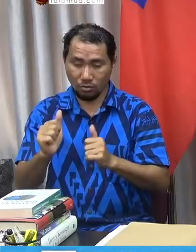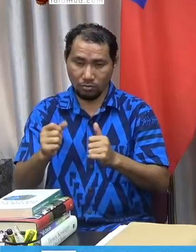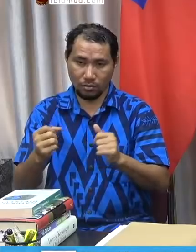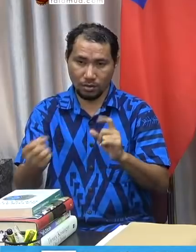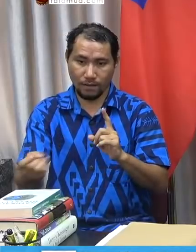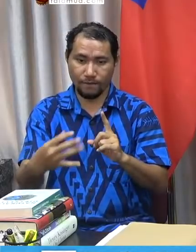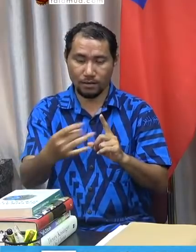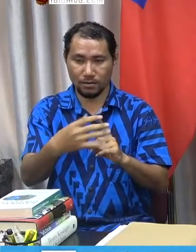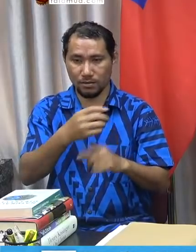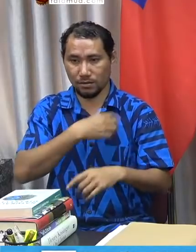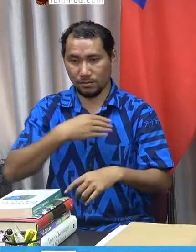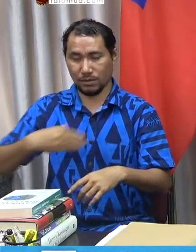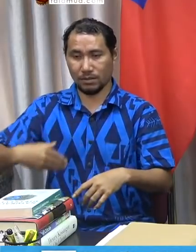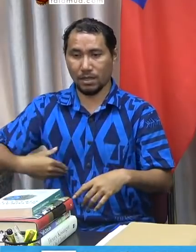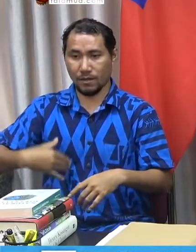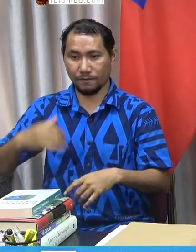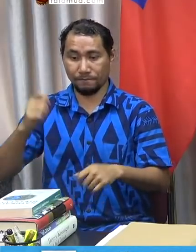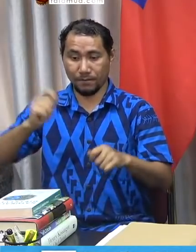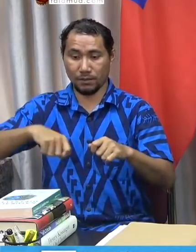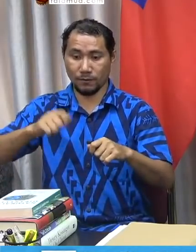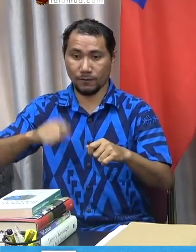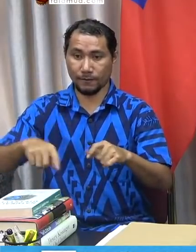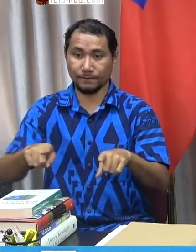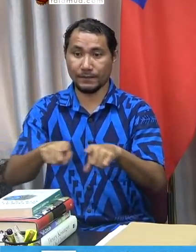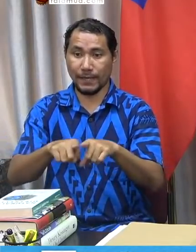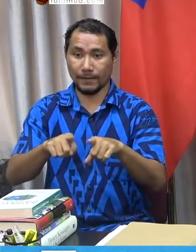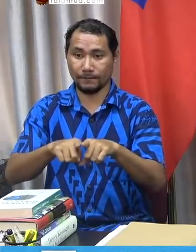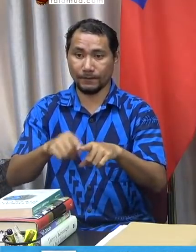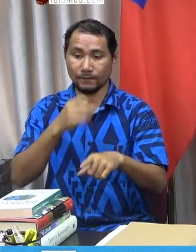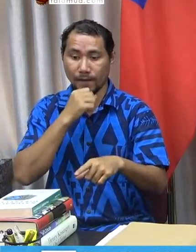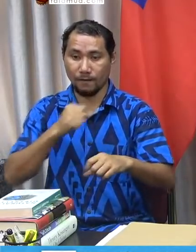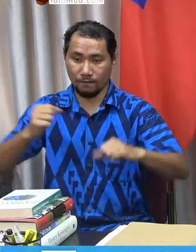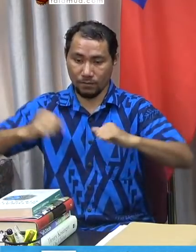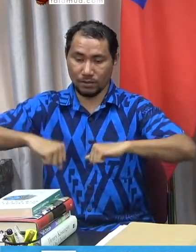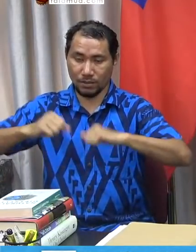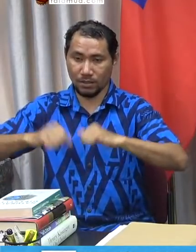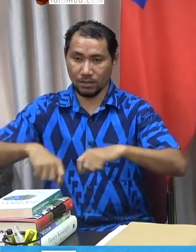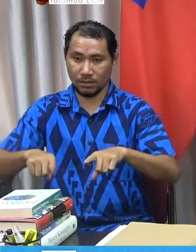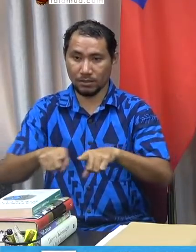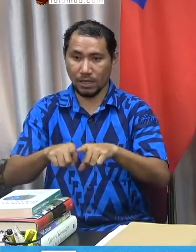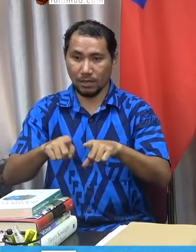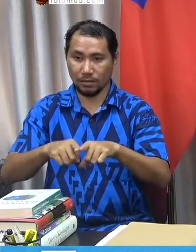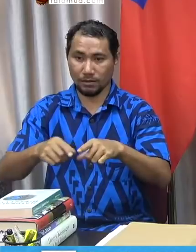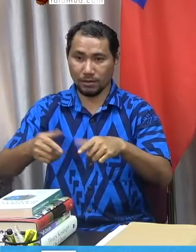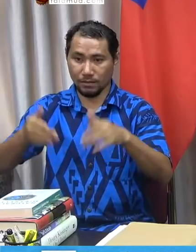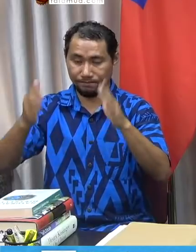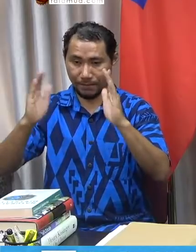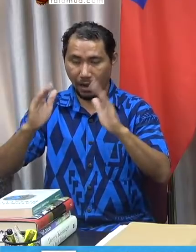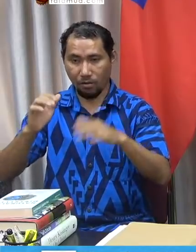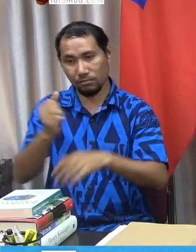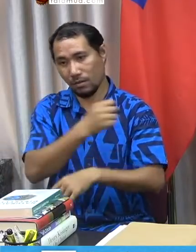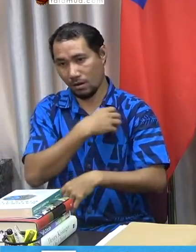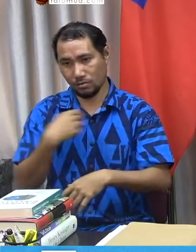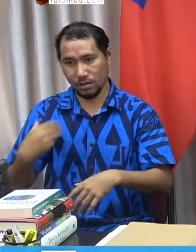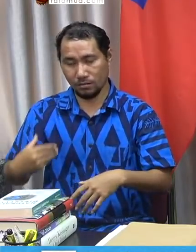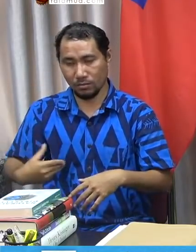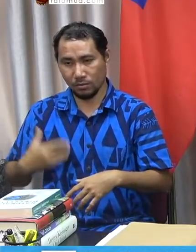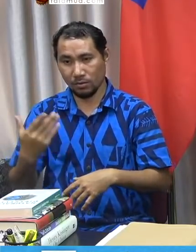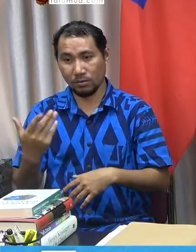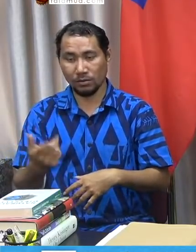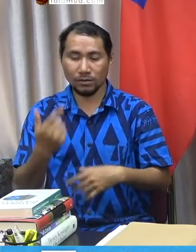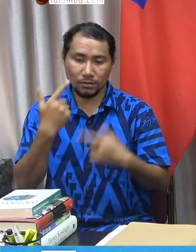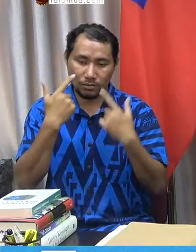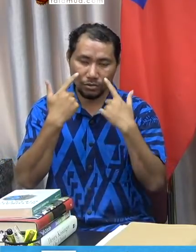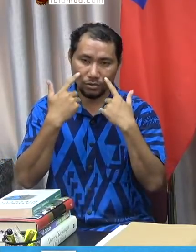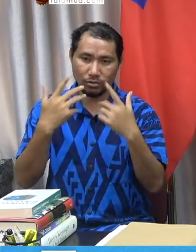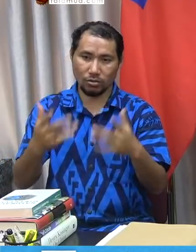le minsta ia whapea foi le li plestene ma le fionga i lea o mado e whaamanino